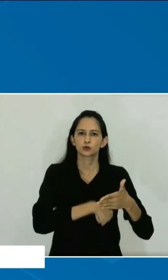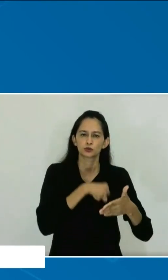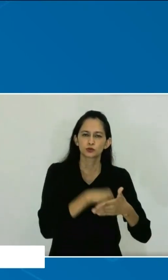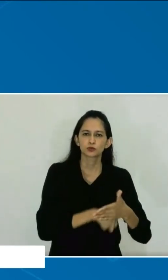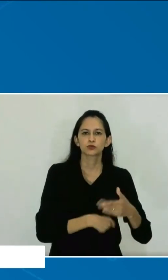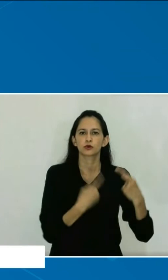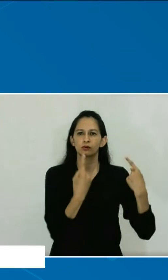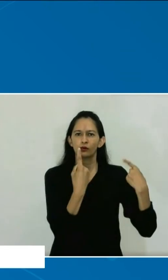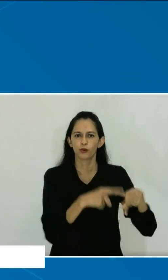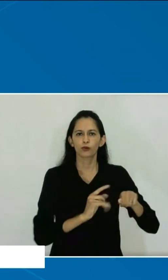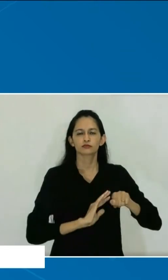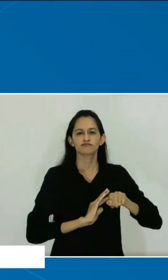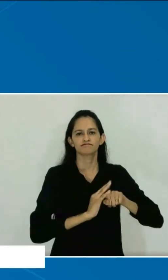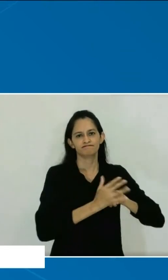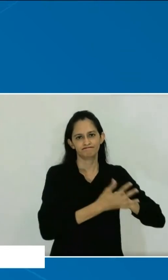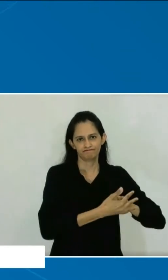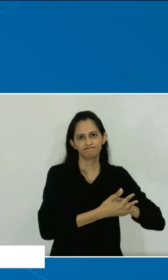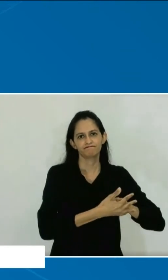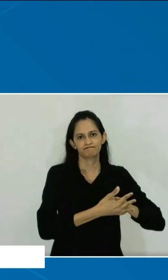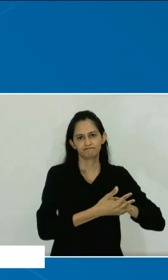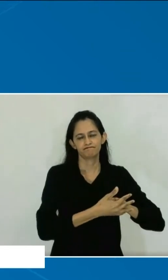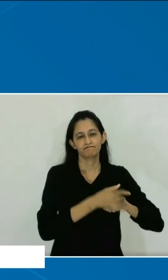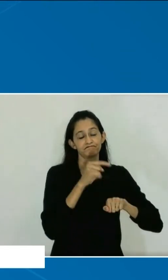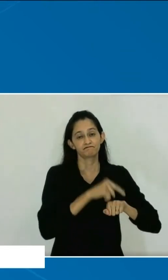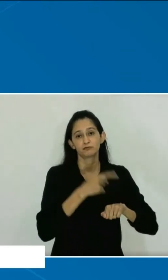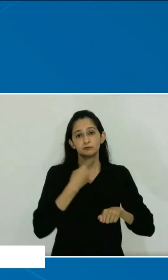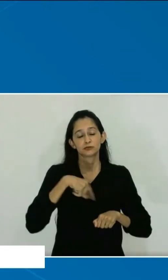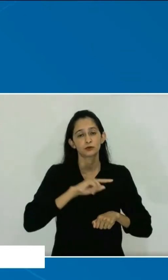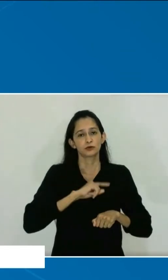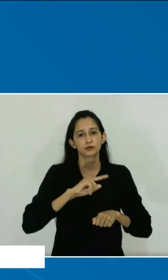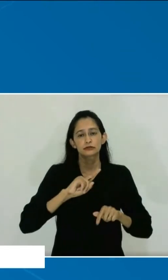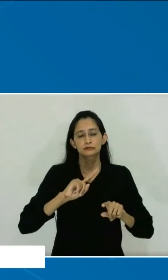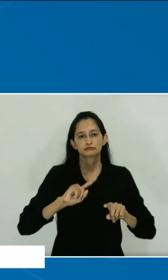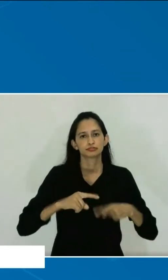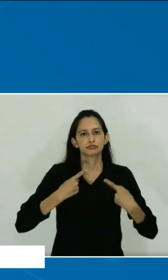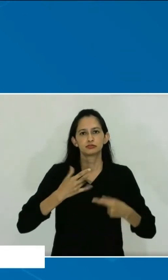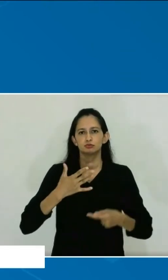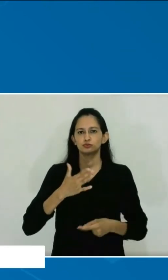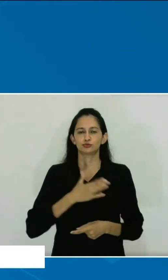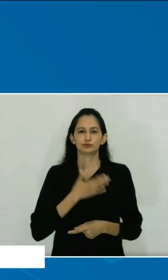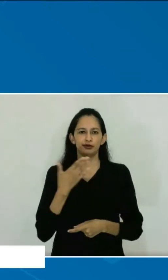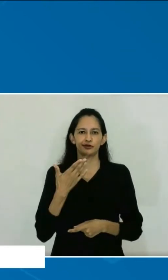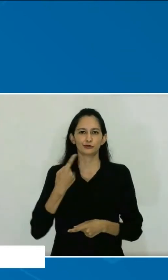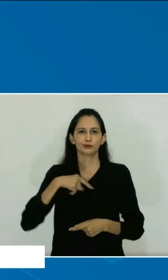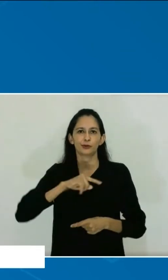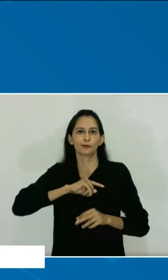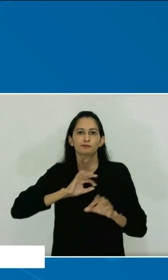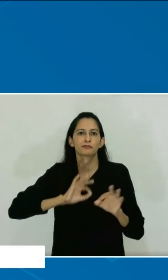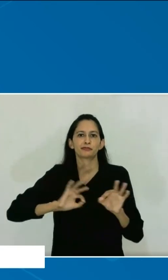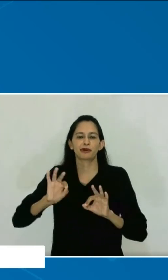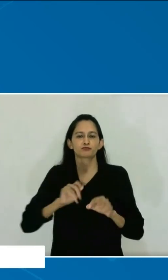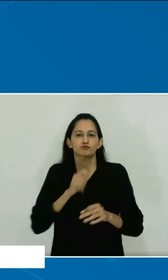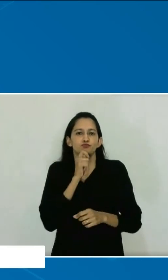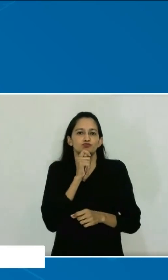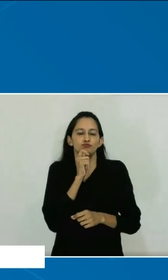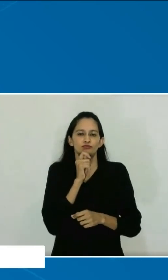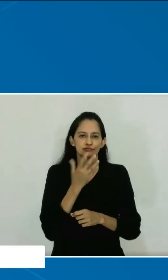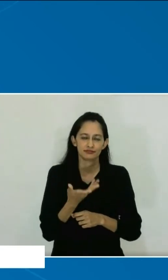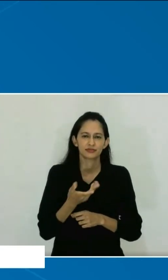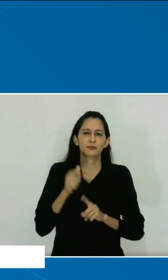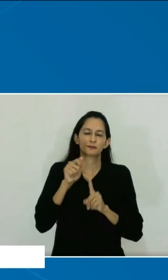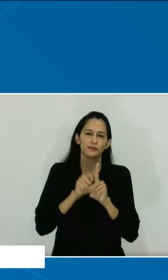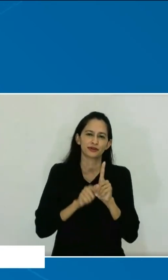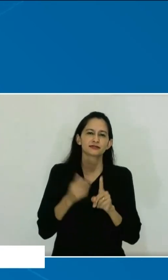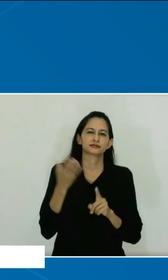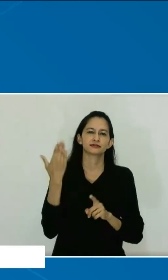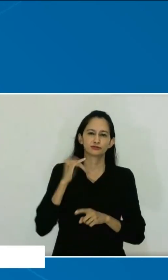enfrentamento a essa pandemia que pegou a todos nós assim de surpresa. Já no mês de janeiro